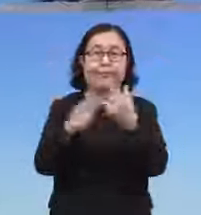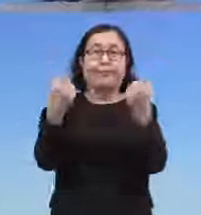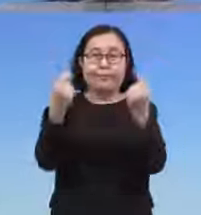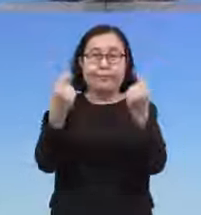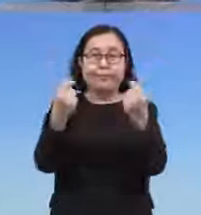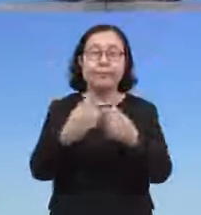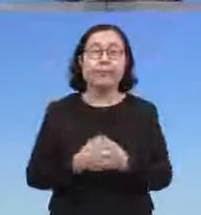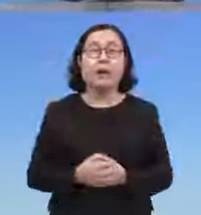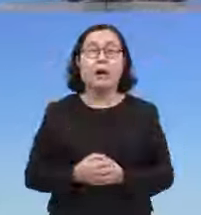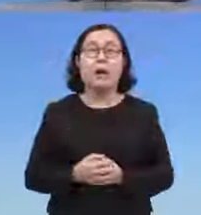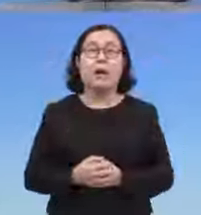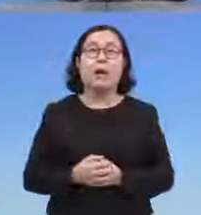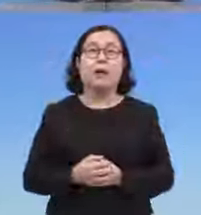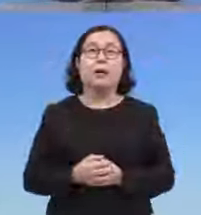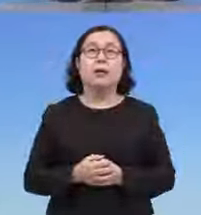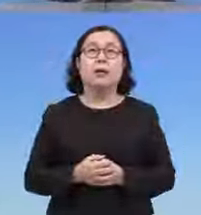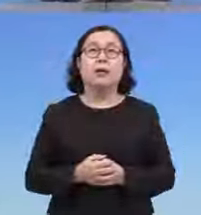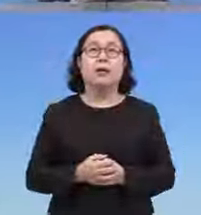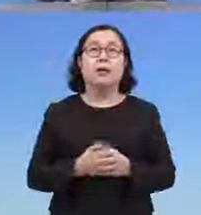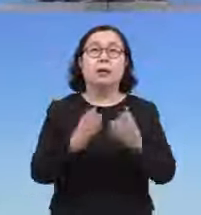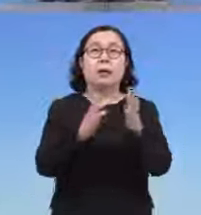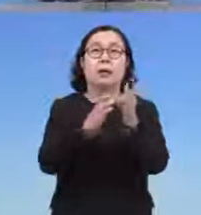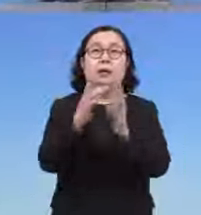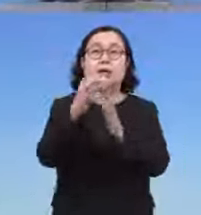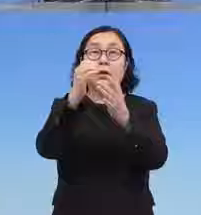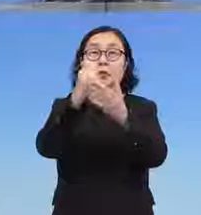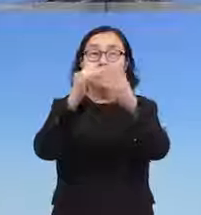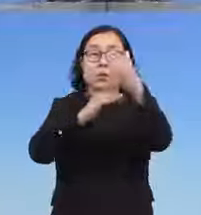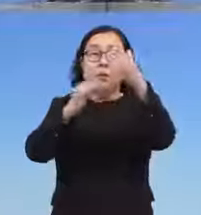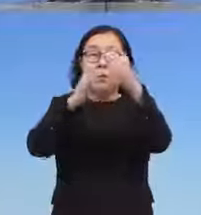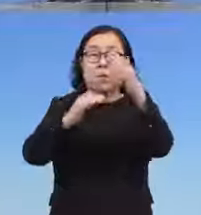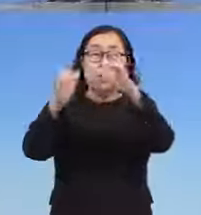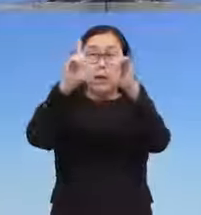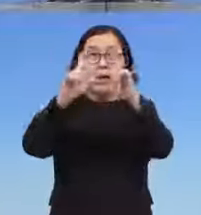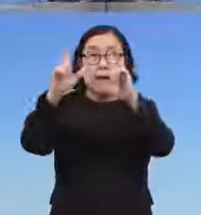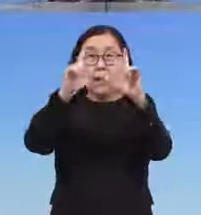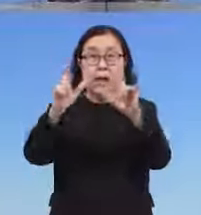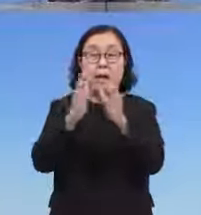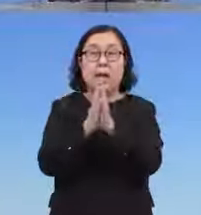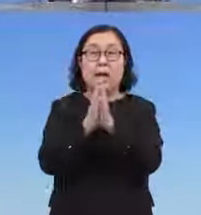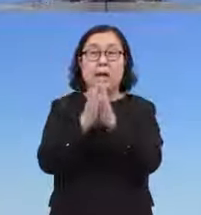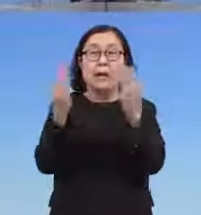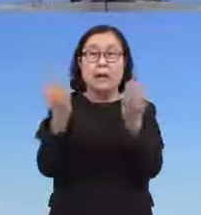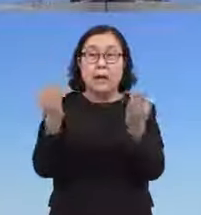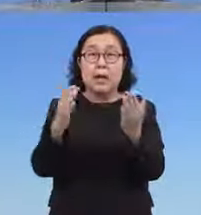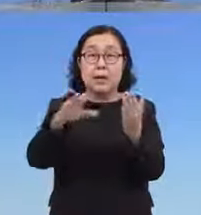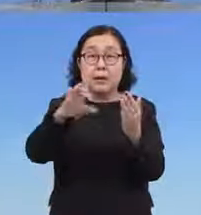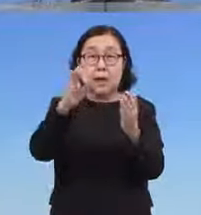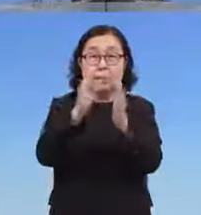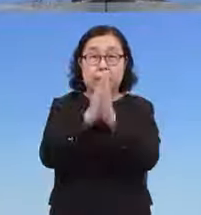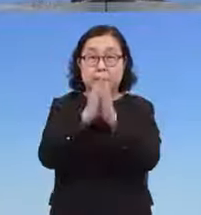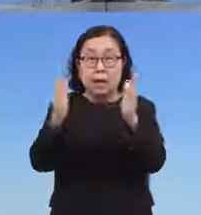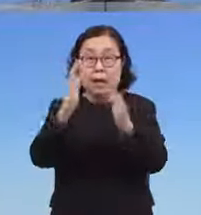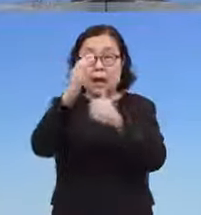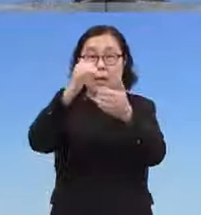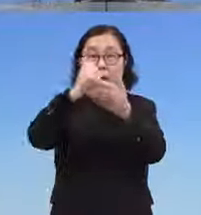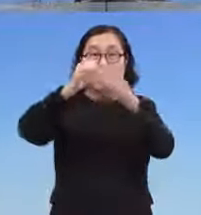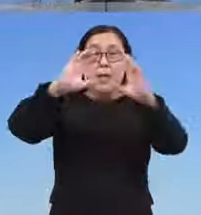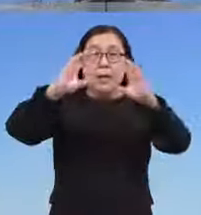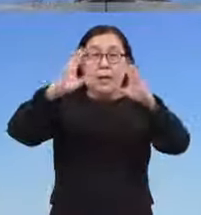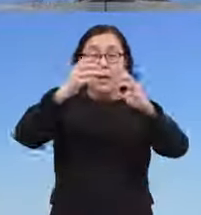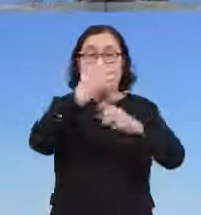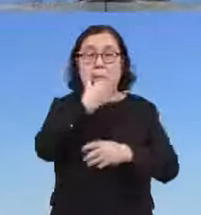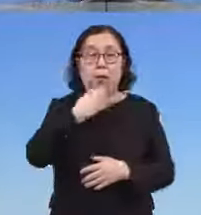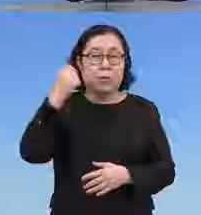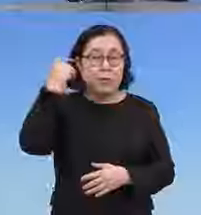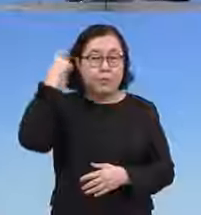않았다고 생각합니다. 이렇게 예수님은 이제 공생의 사역 첫 출발을 하나님 나라와 복음을